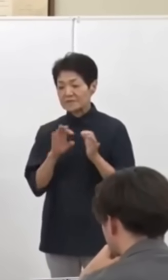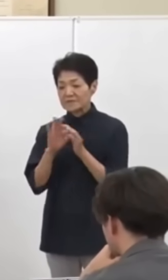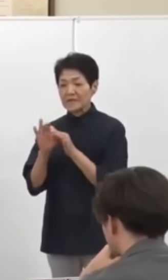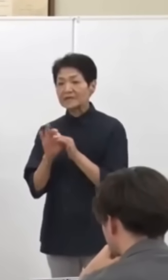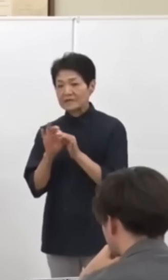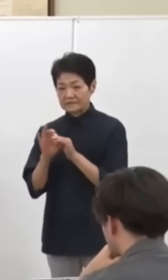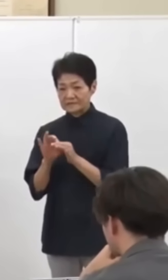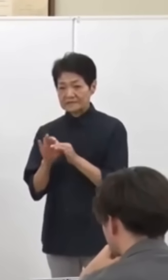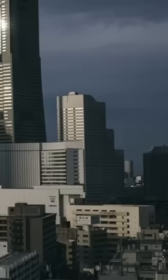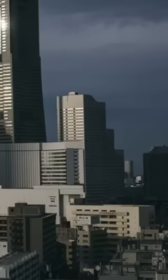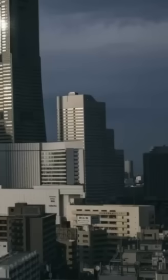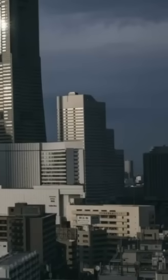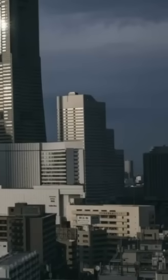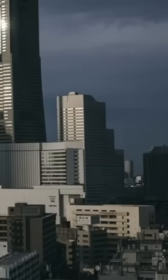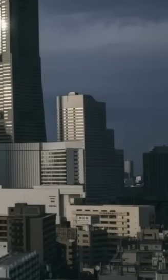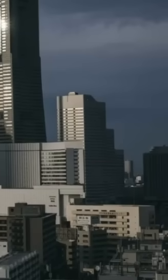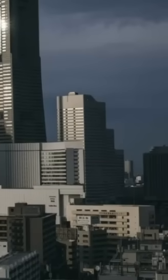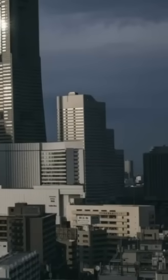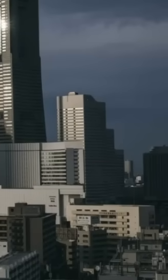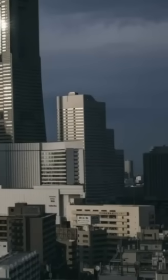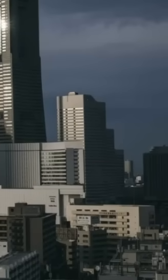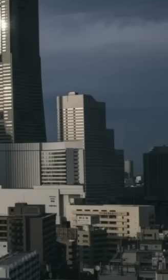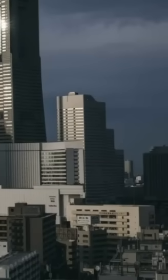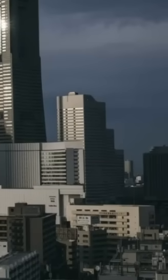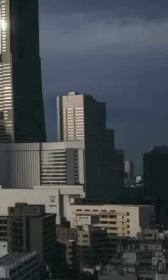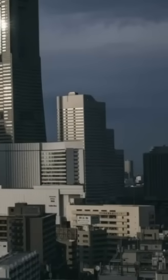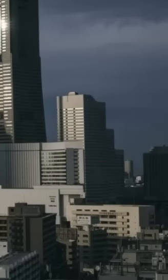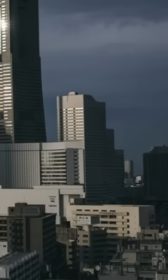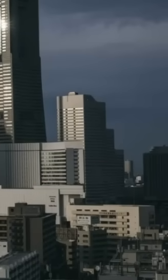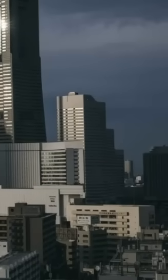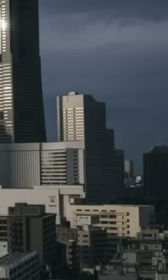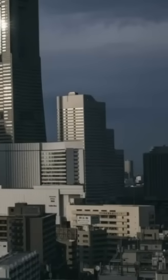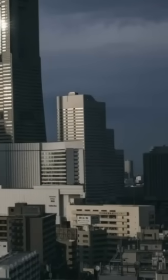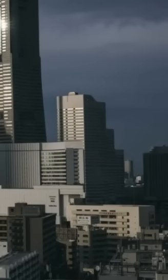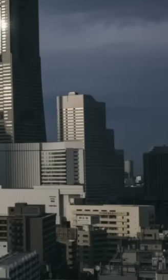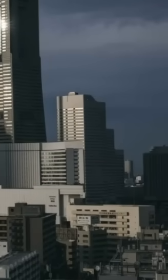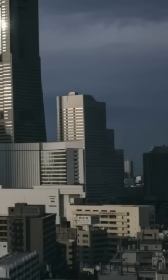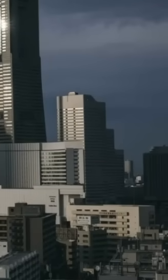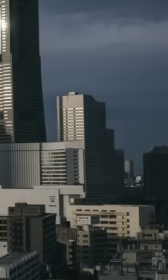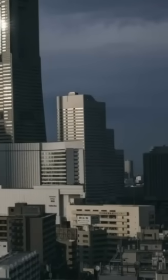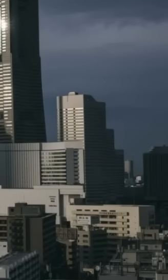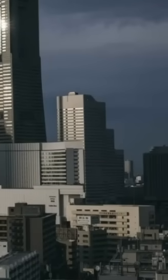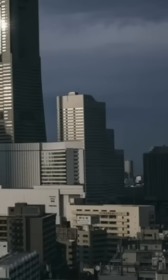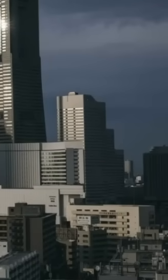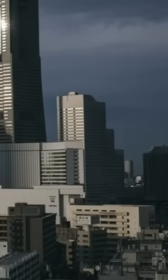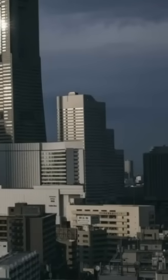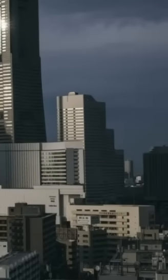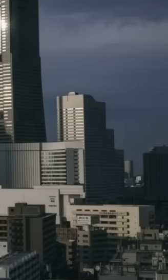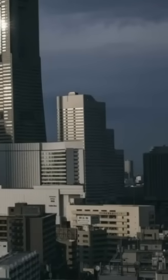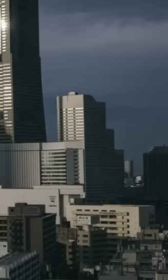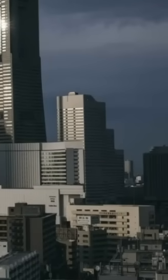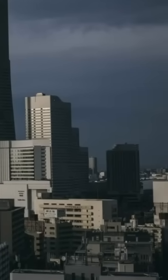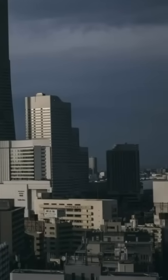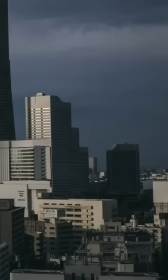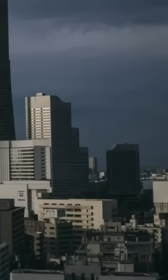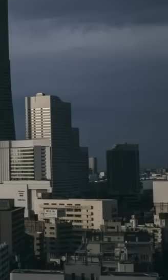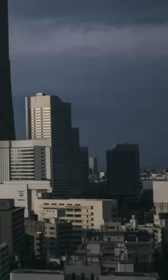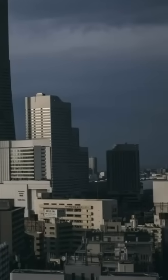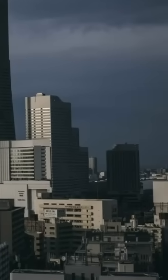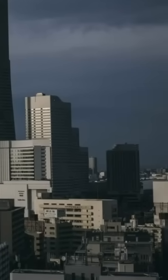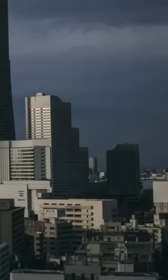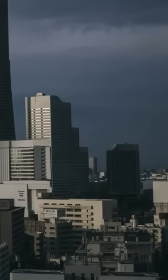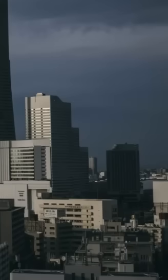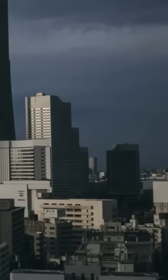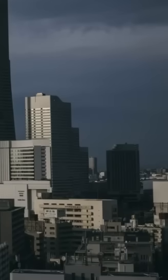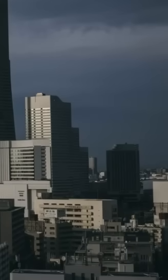はい、 で横山さんはね、もう対等な契約だと大阪市にリスクが少ないってずっと言ってるんですけど、どう見ても違うでし